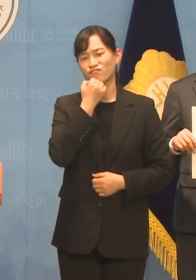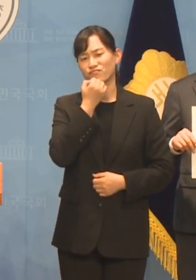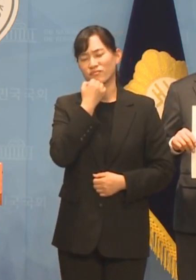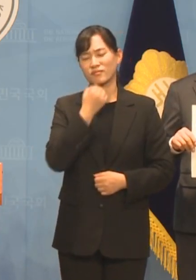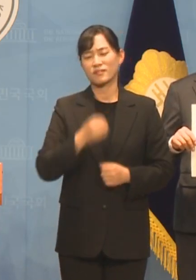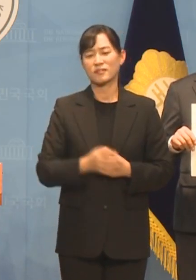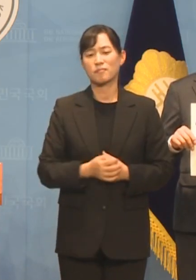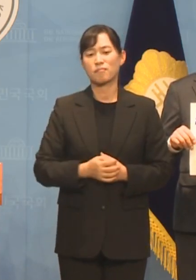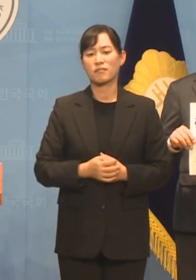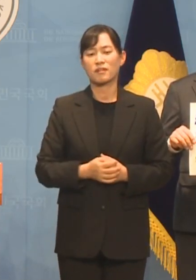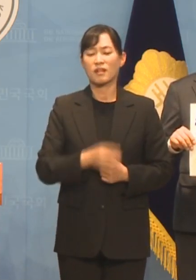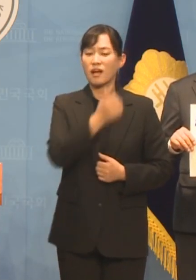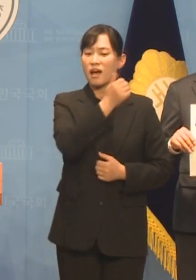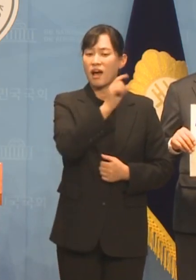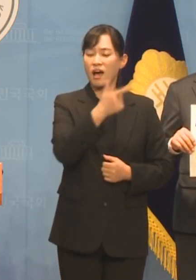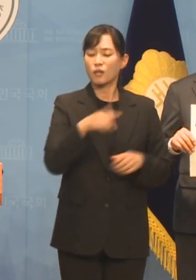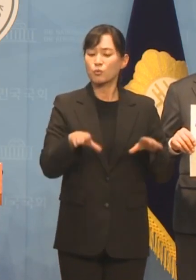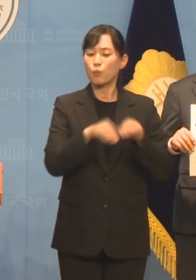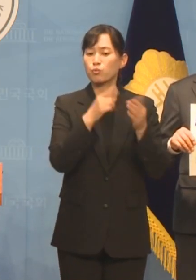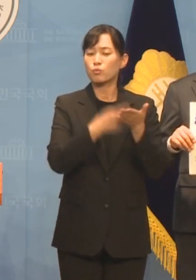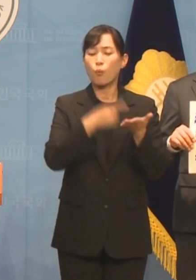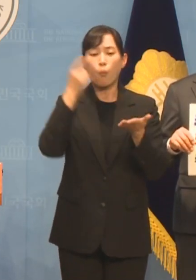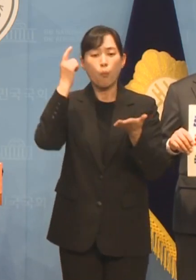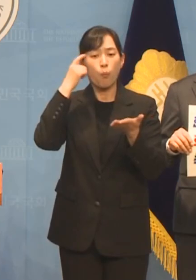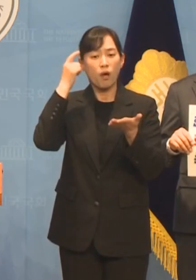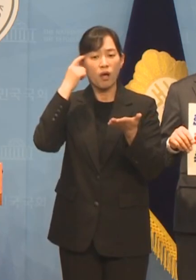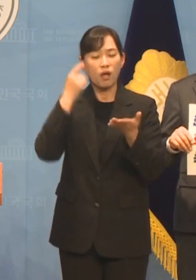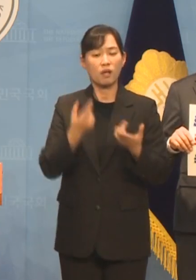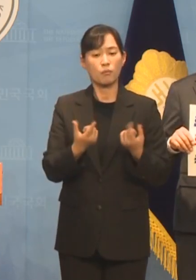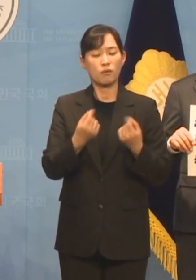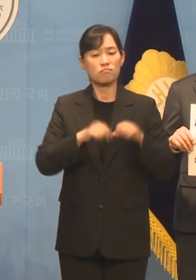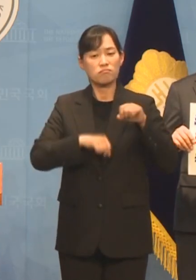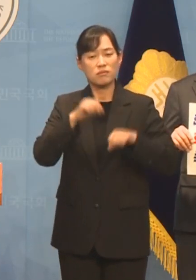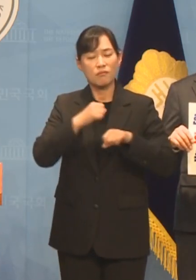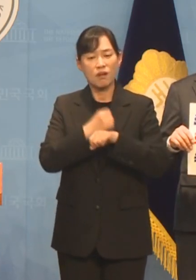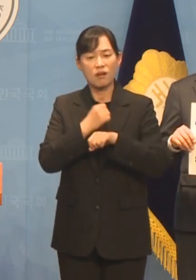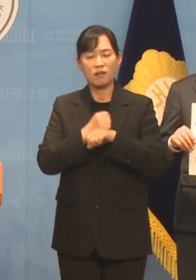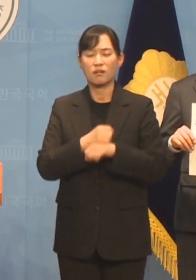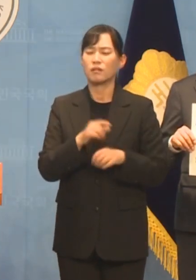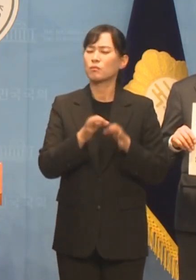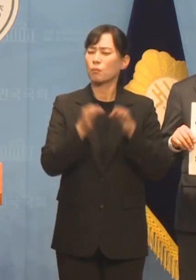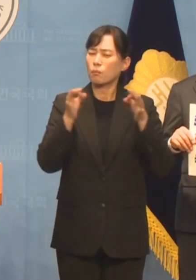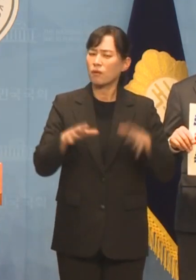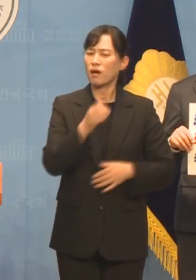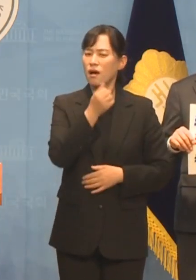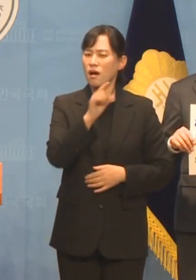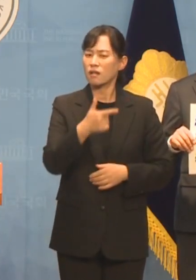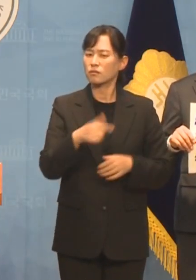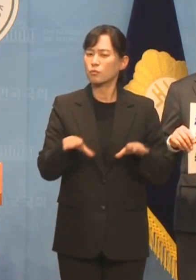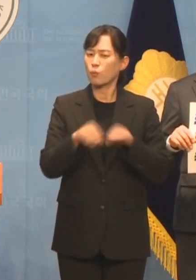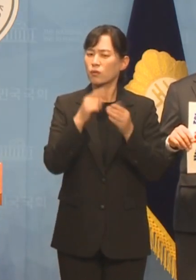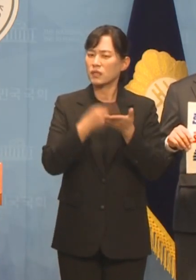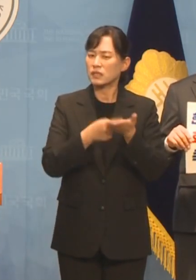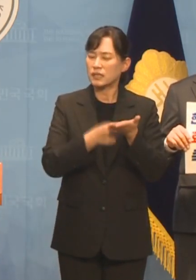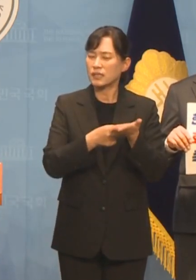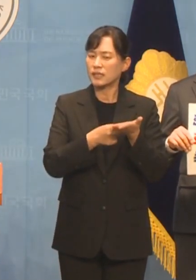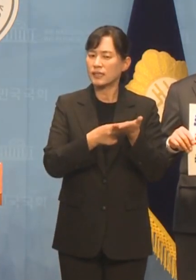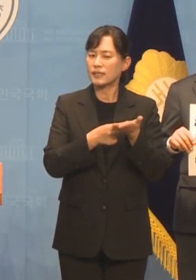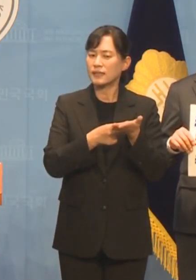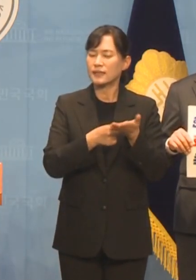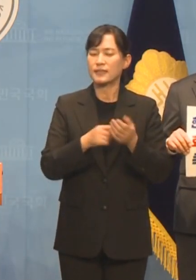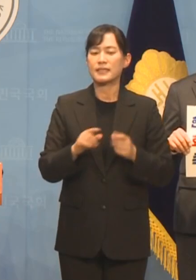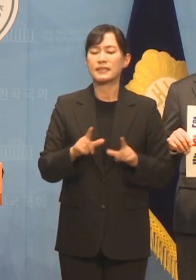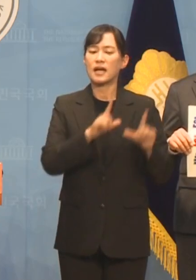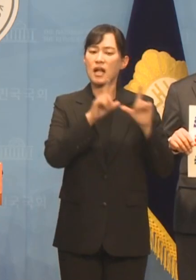일입니다. 한덕수 총리는 왜 이런 행위를 할까요? 그동안의 한덕수 총리의